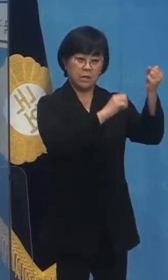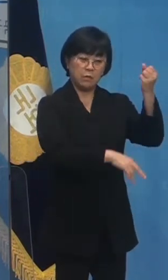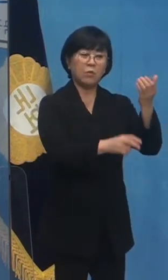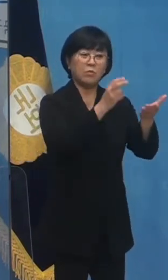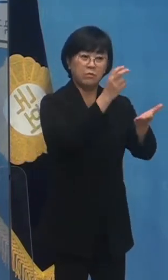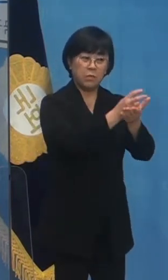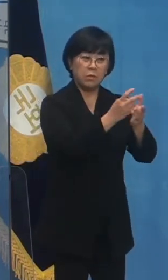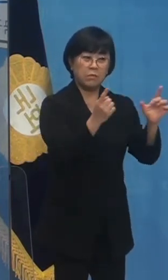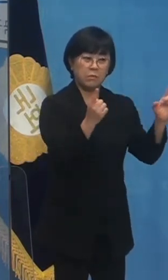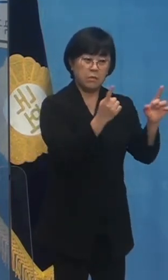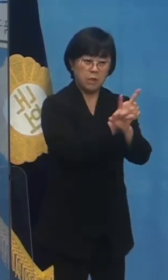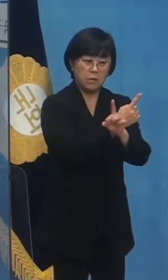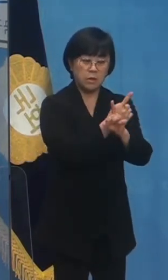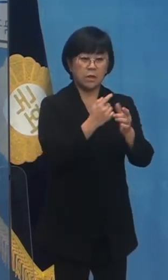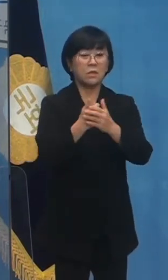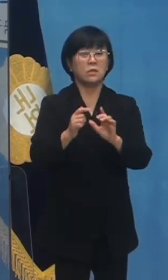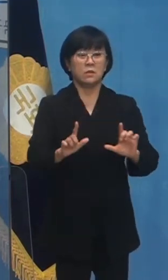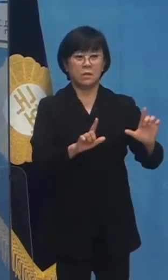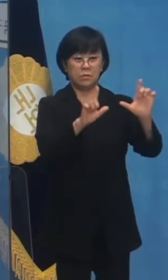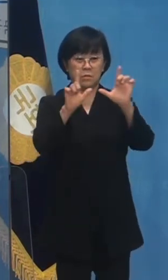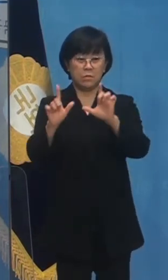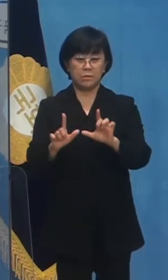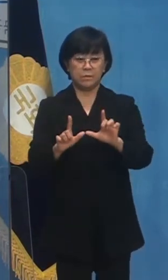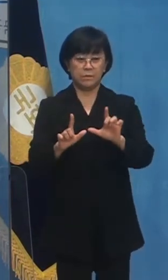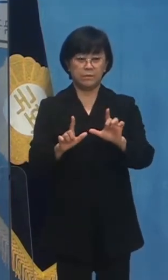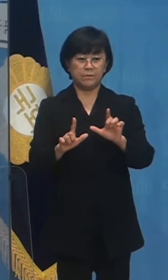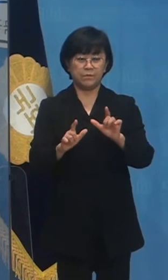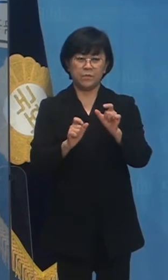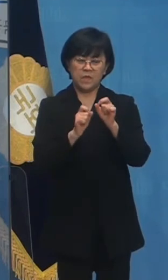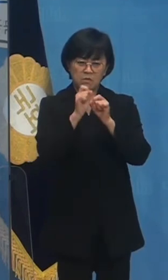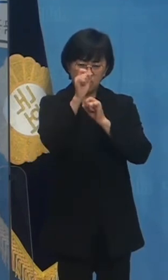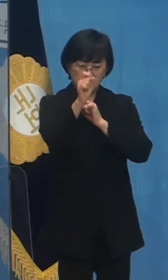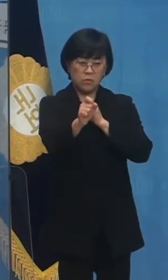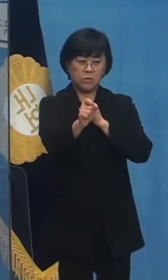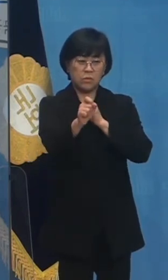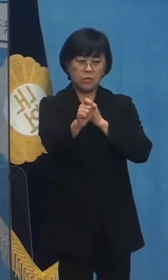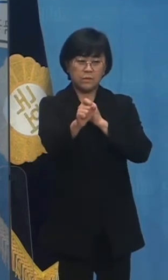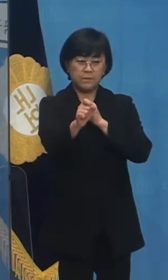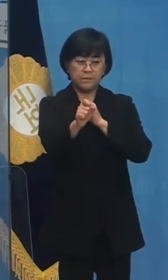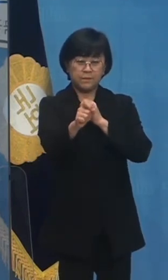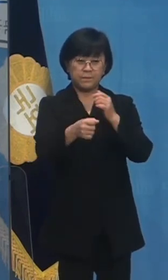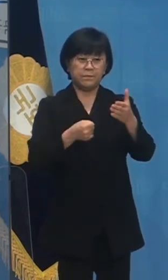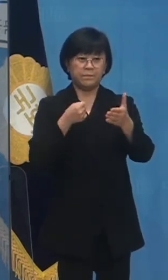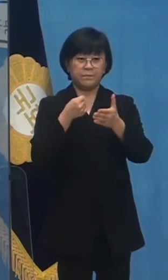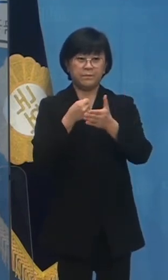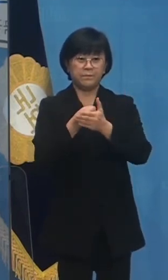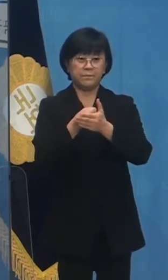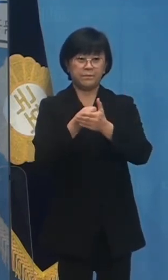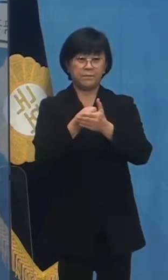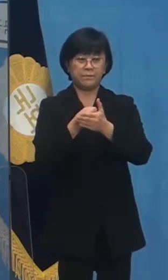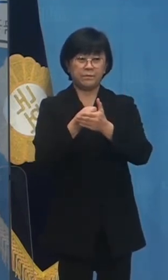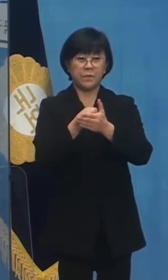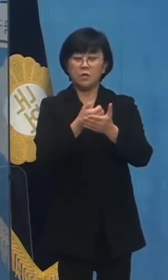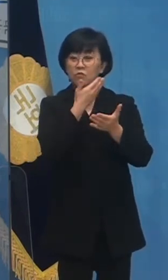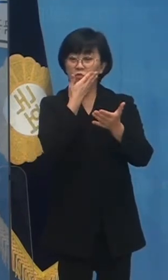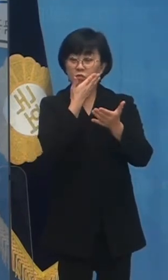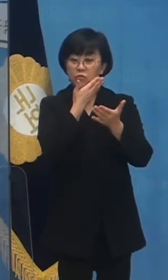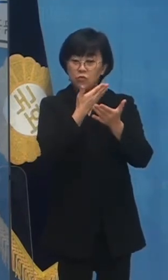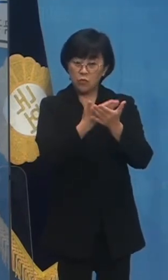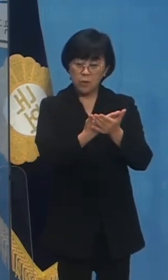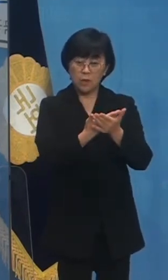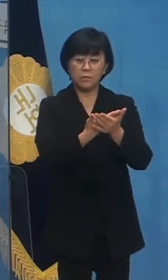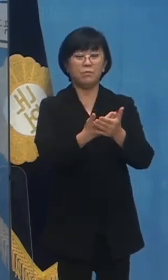헌법은 우리의 삶을 항구적으로 규정하는 중대한